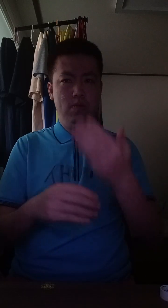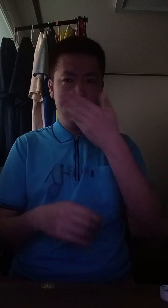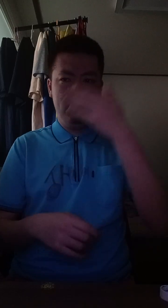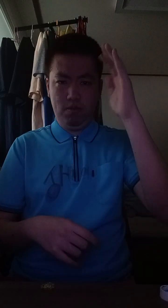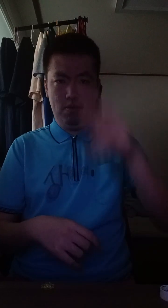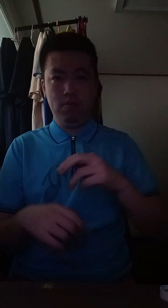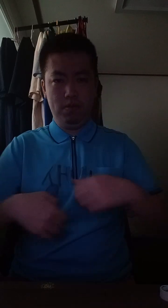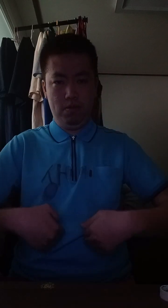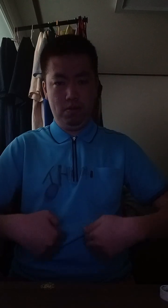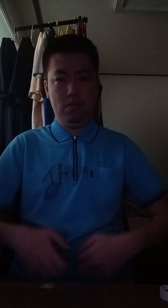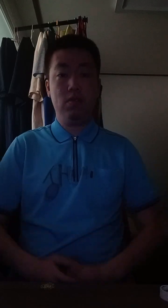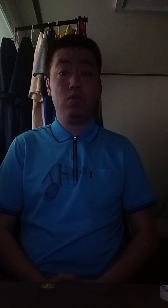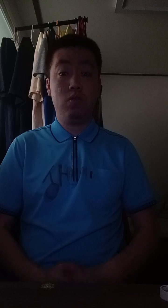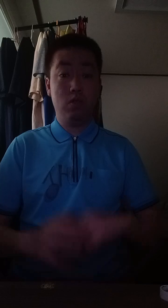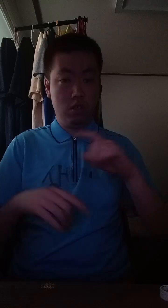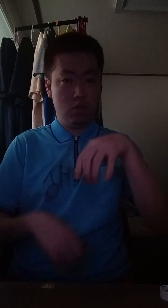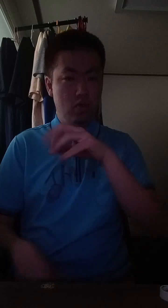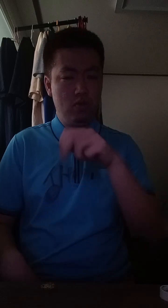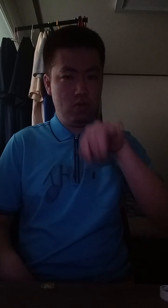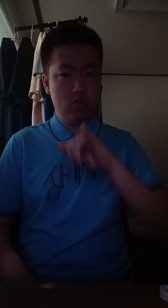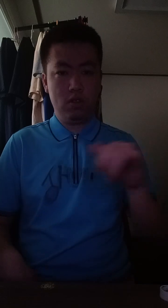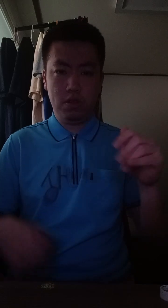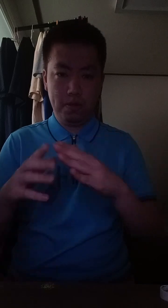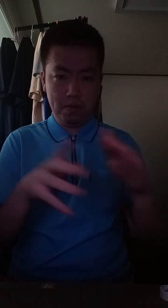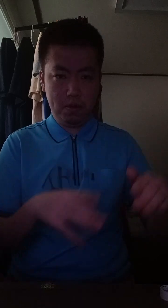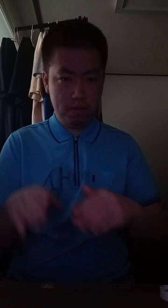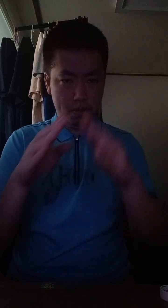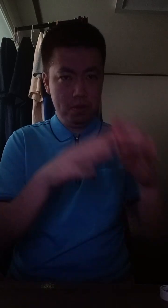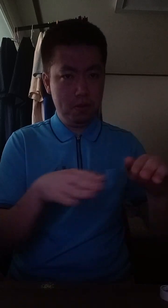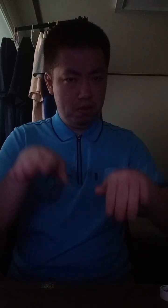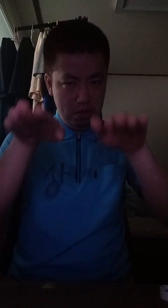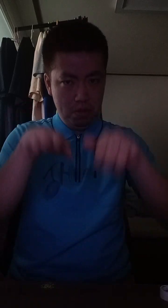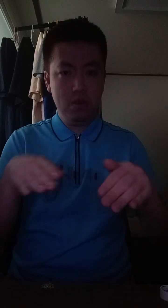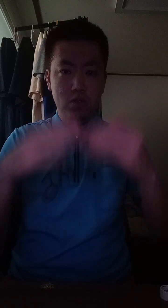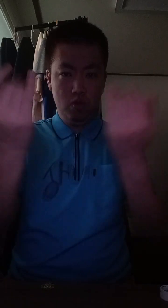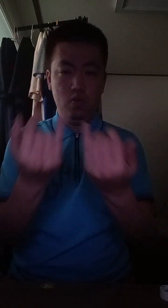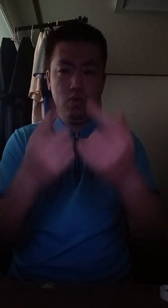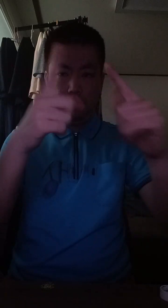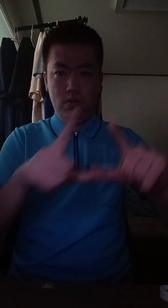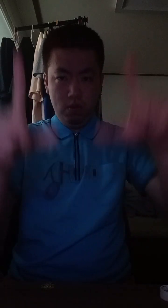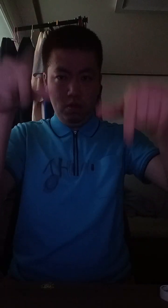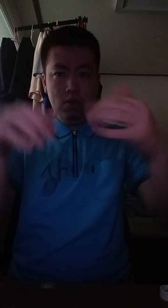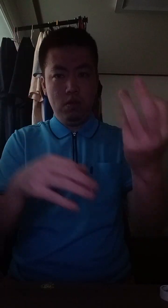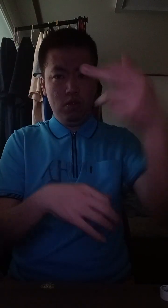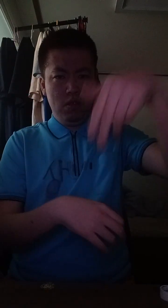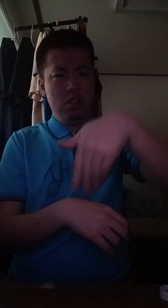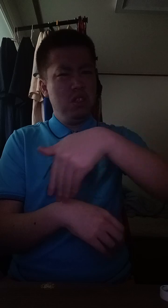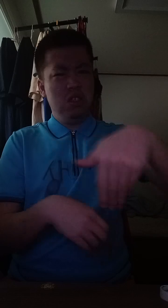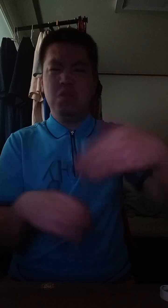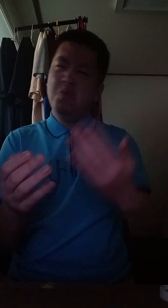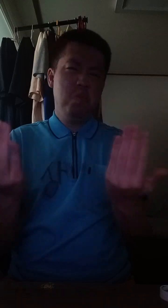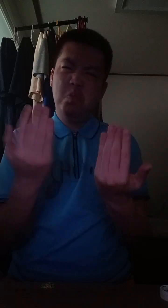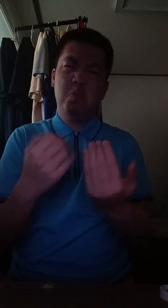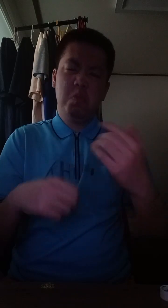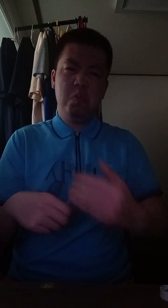불과합니다. 내년까지 260여 곳의 자동 안전발판을 추가로 설치할 계획이지만 아예 설치가 불가능한 곳도